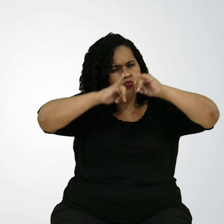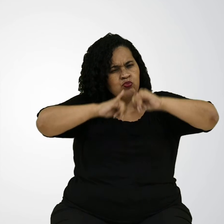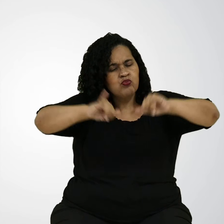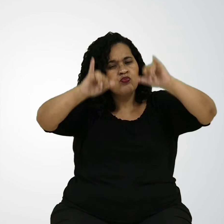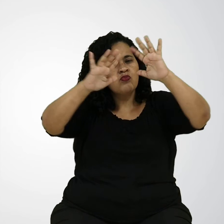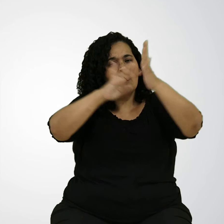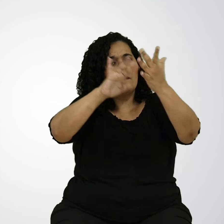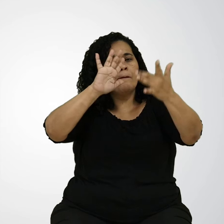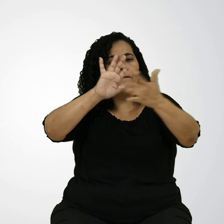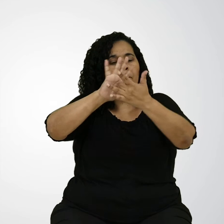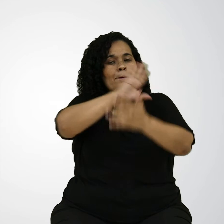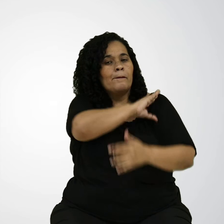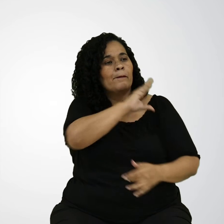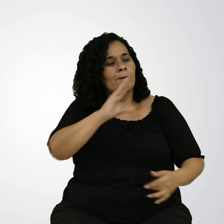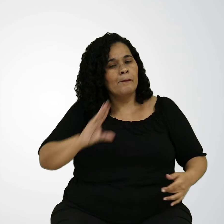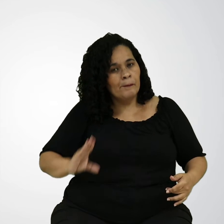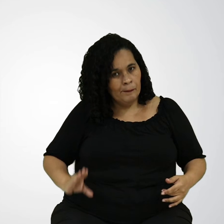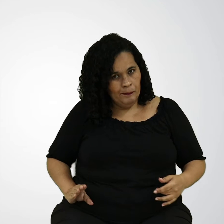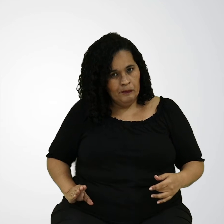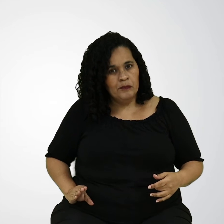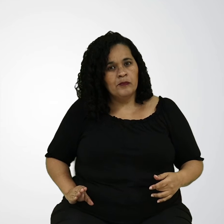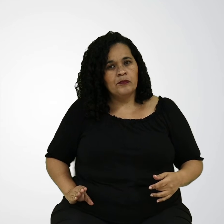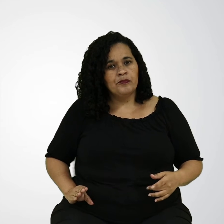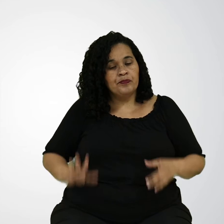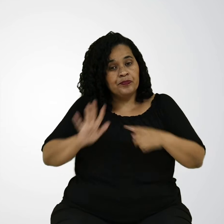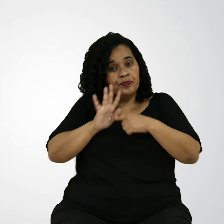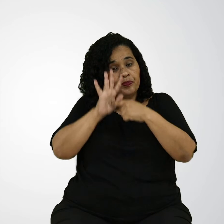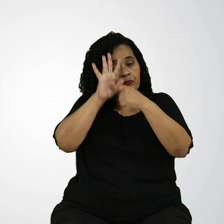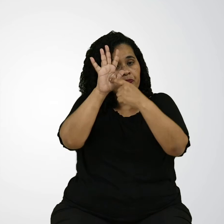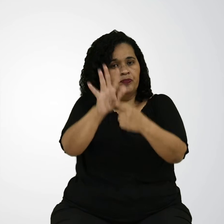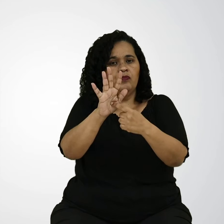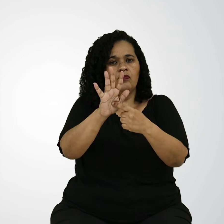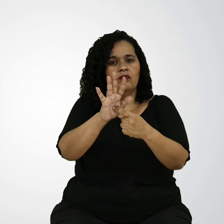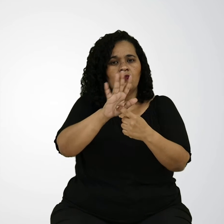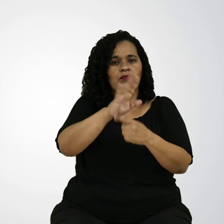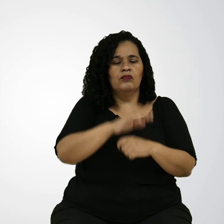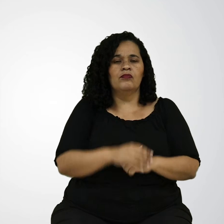qual também estou preso, para que o revele como devo.